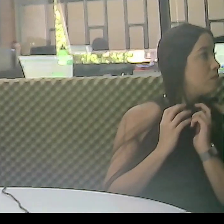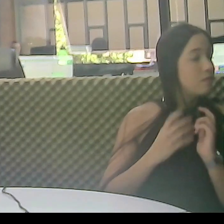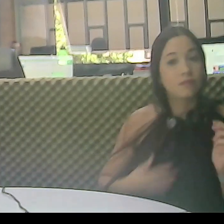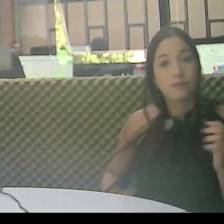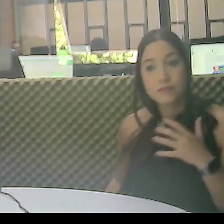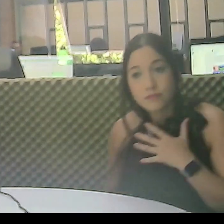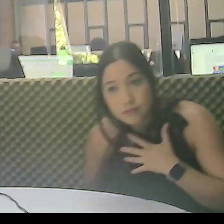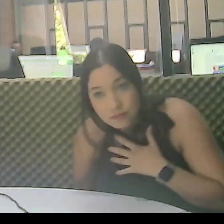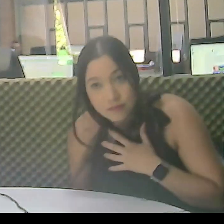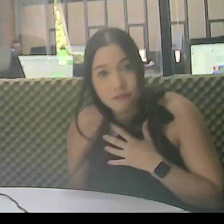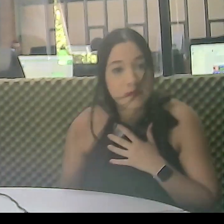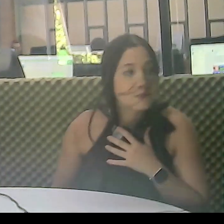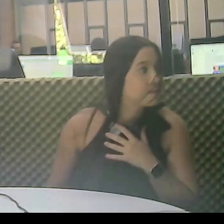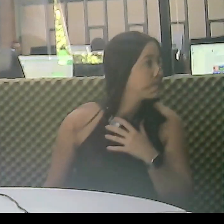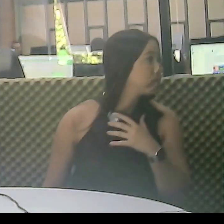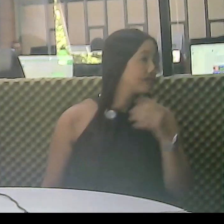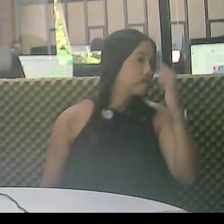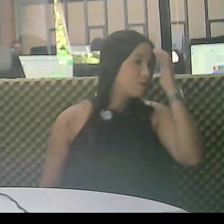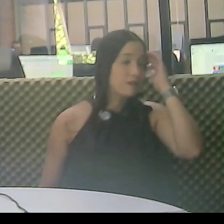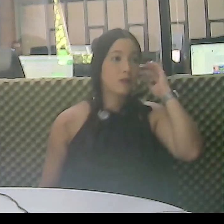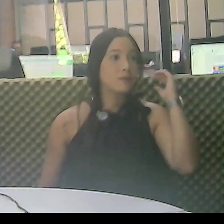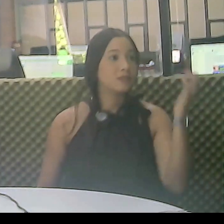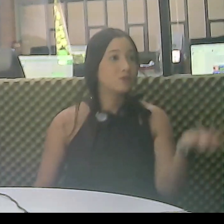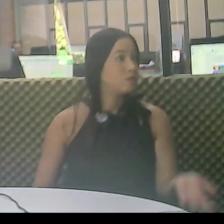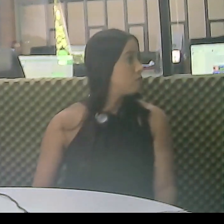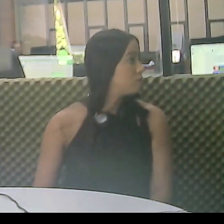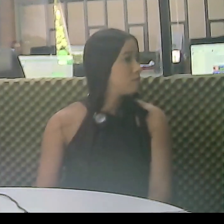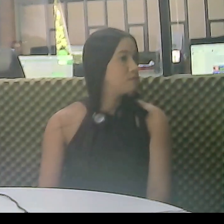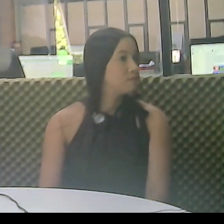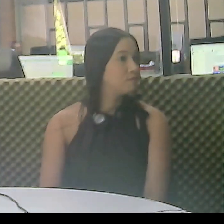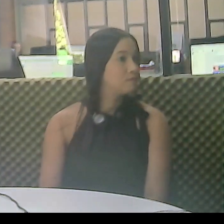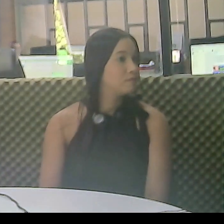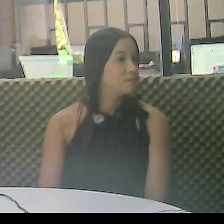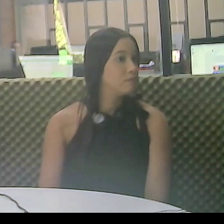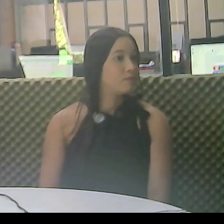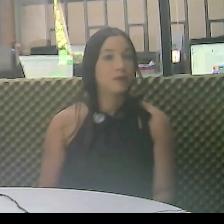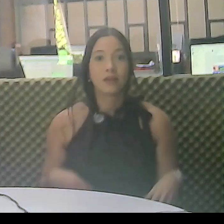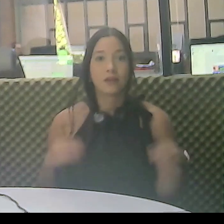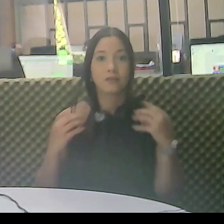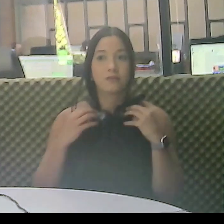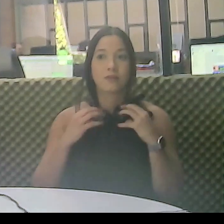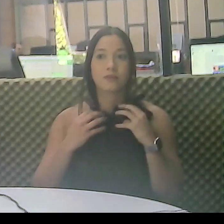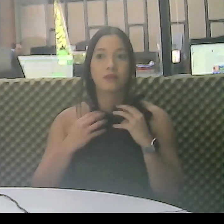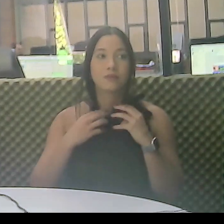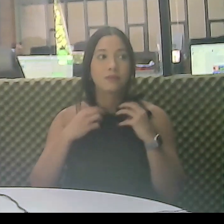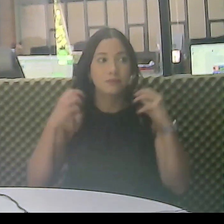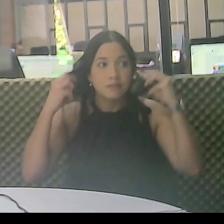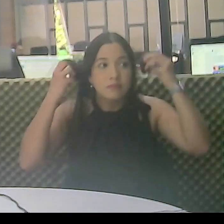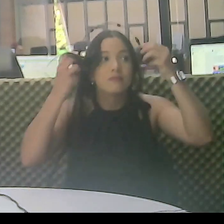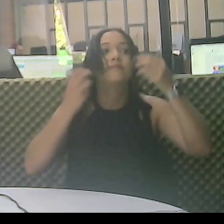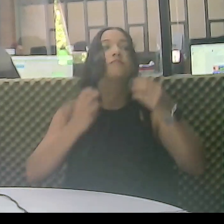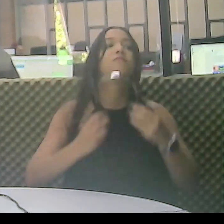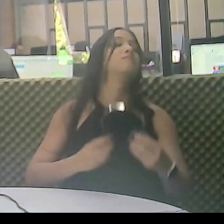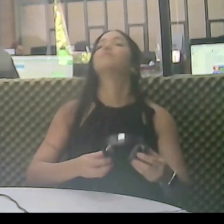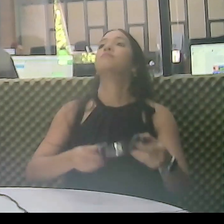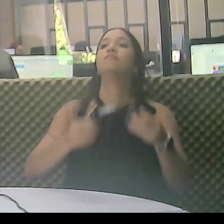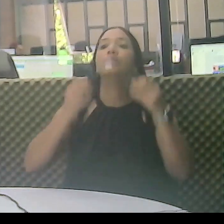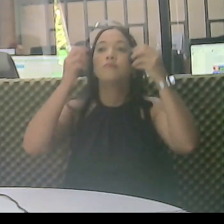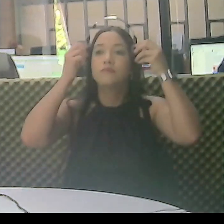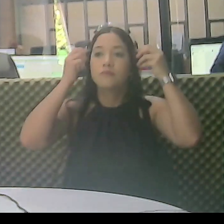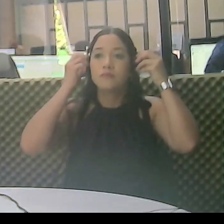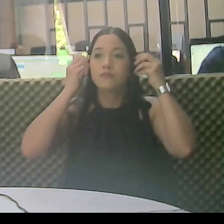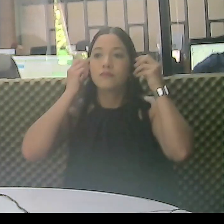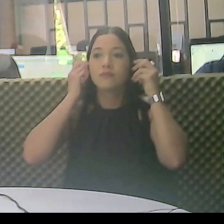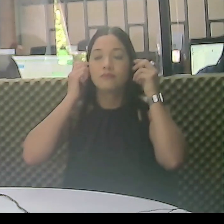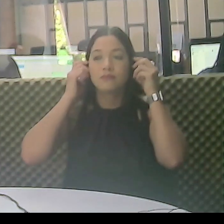com fazer bem. Fazer mais é bater recorde de exportações e atrair 9 bilhões em investimentos privados. Fazer bem